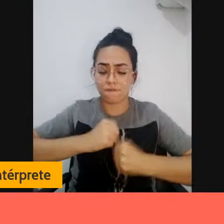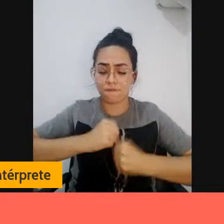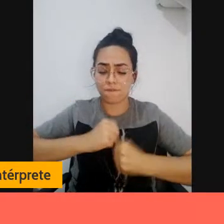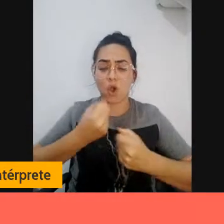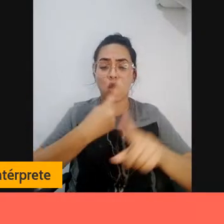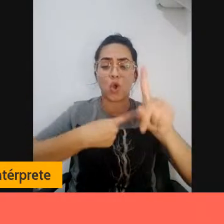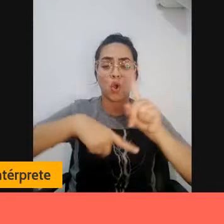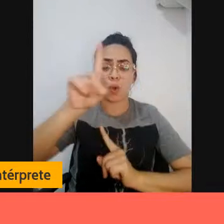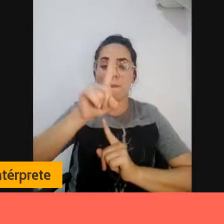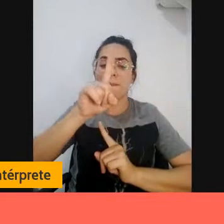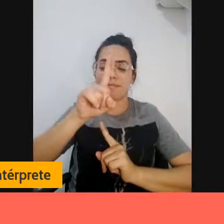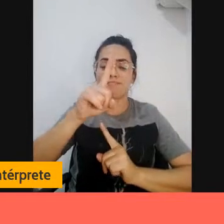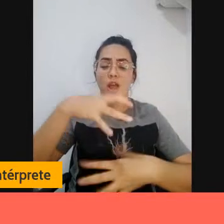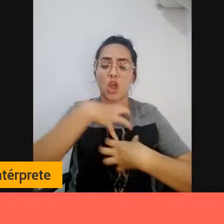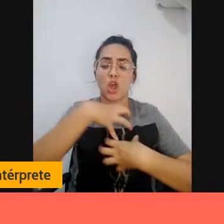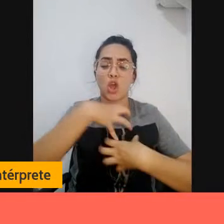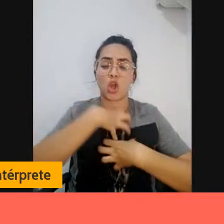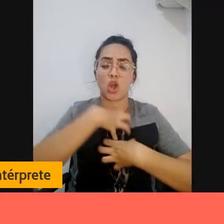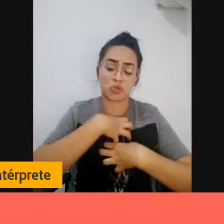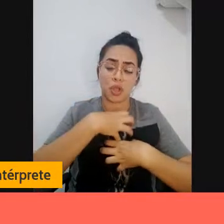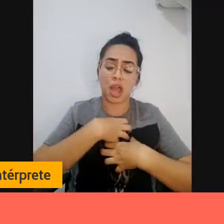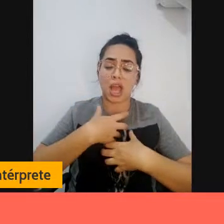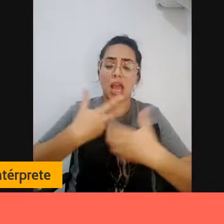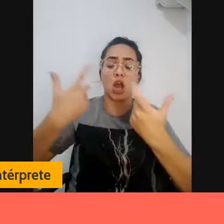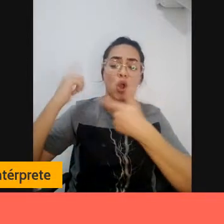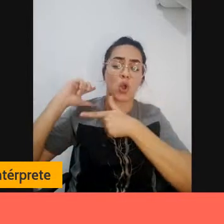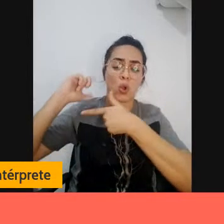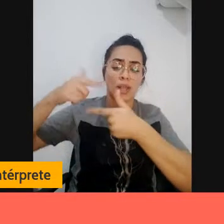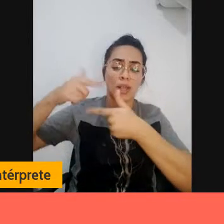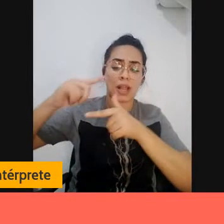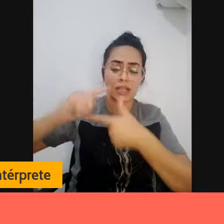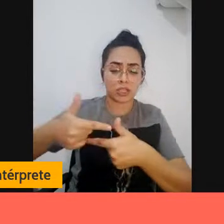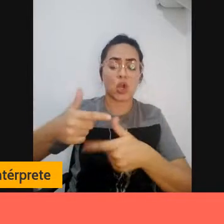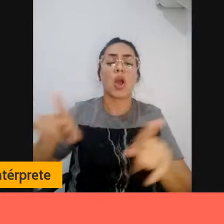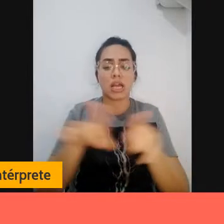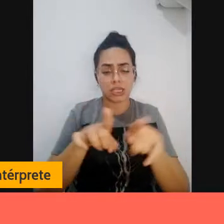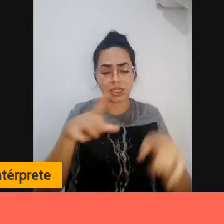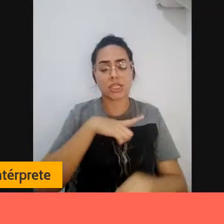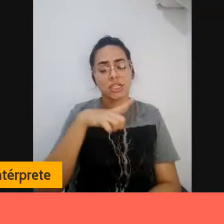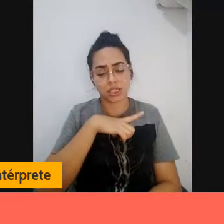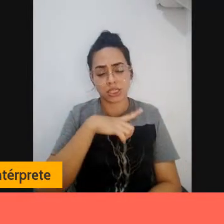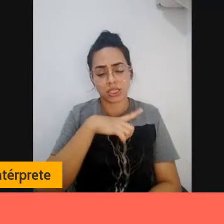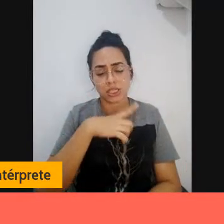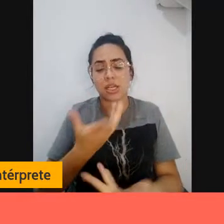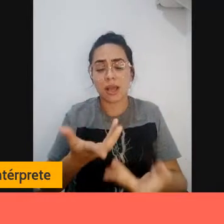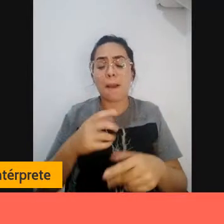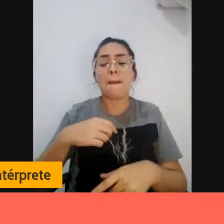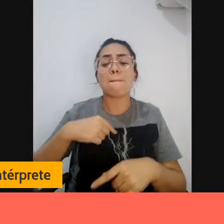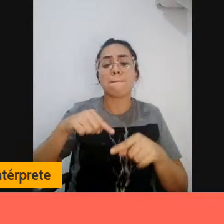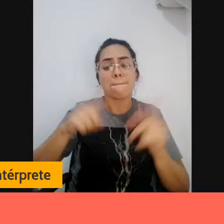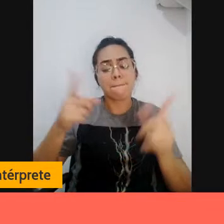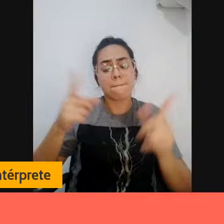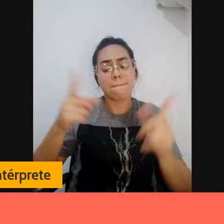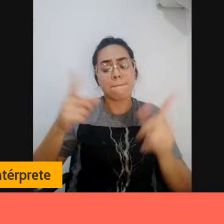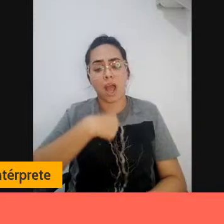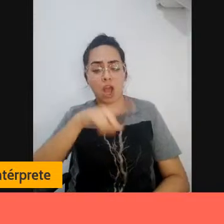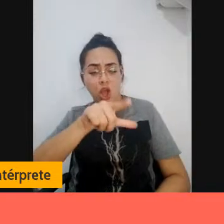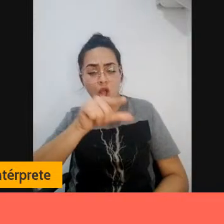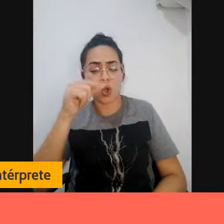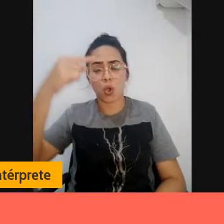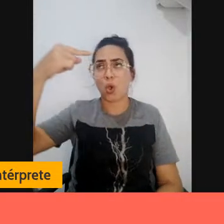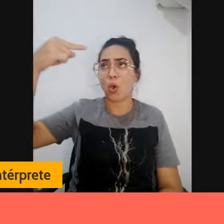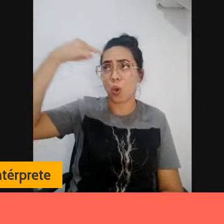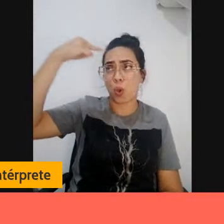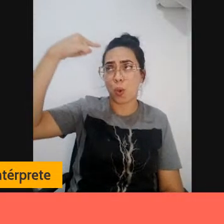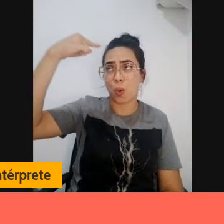né, a forma mais tradicional ainda existe, mas eu prefiro pensar no conceito